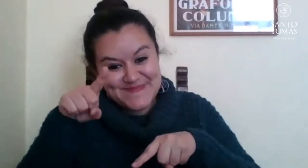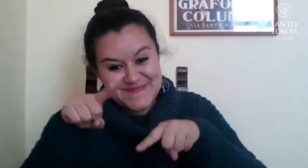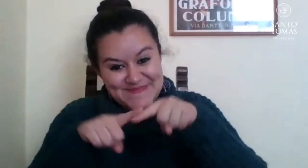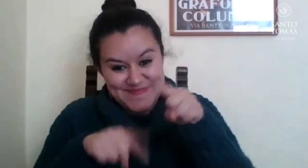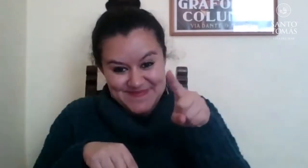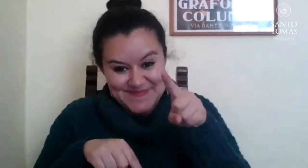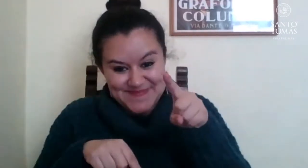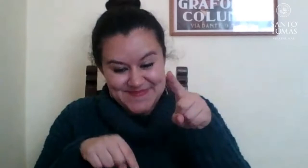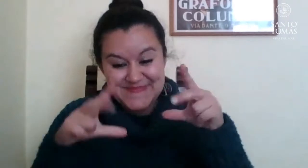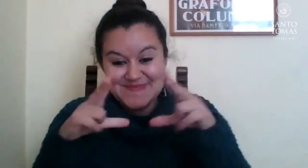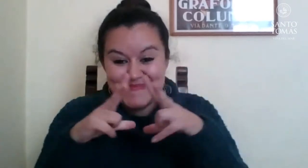primo,